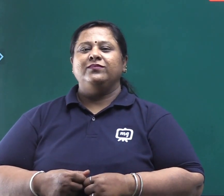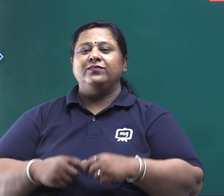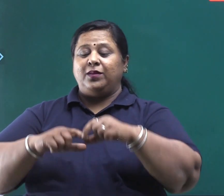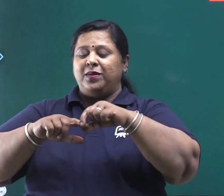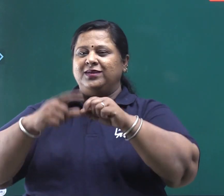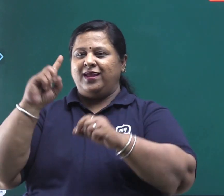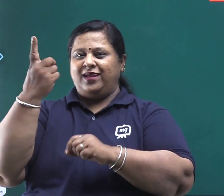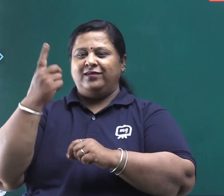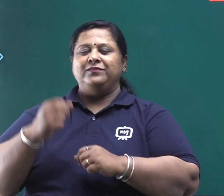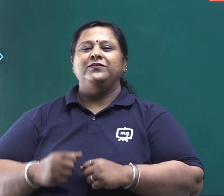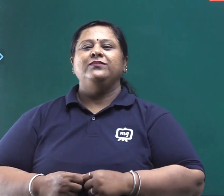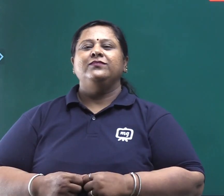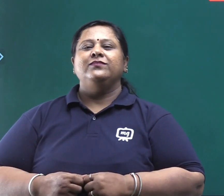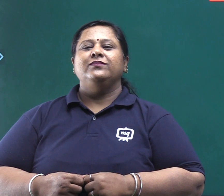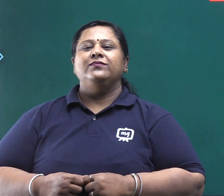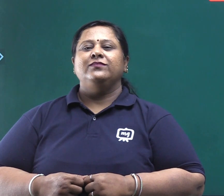प्रश्न 1,